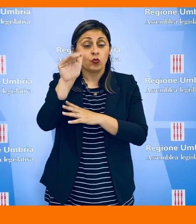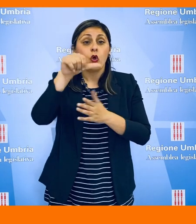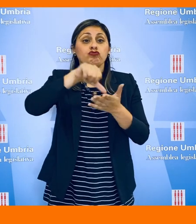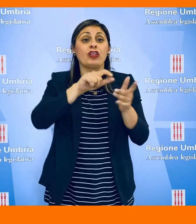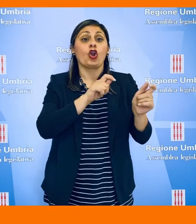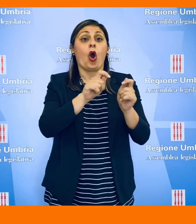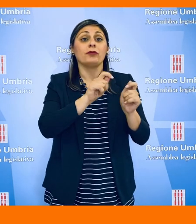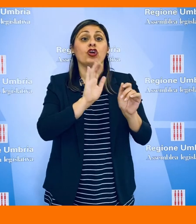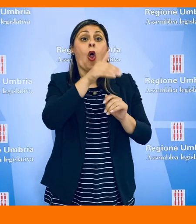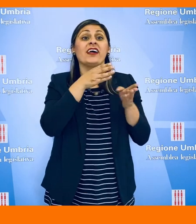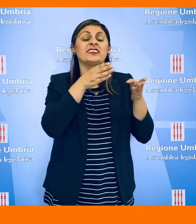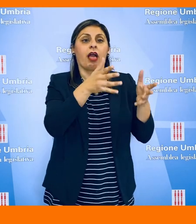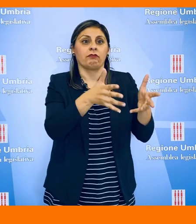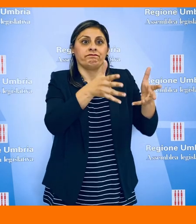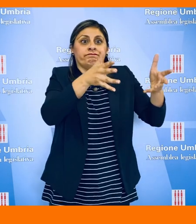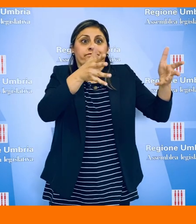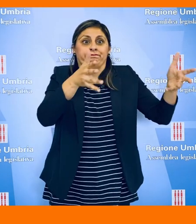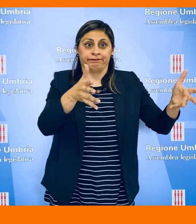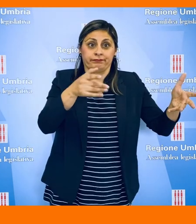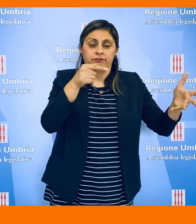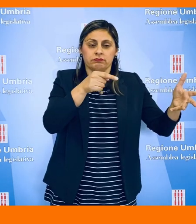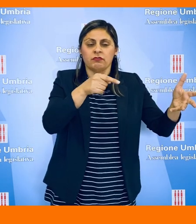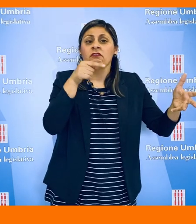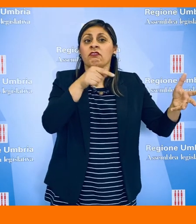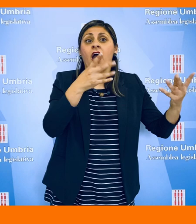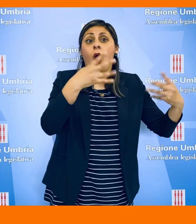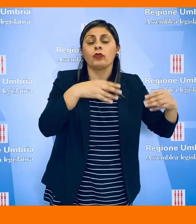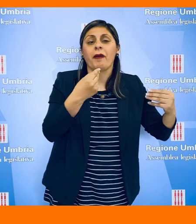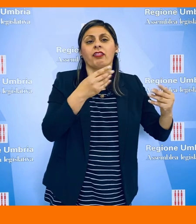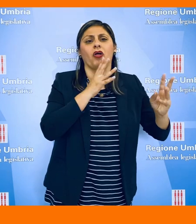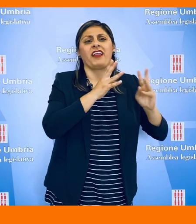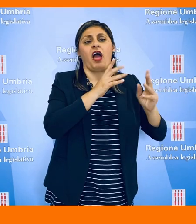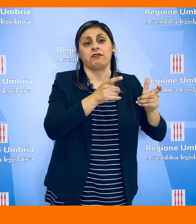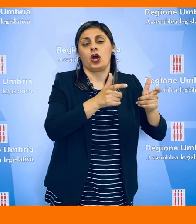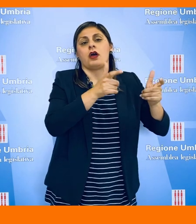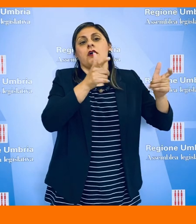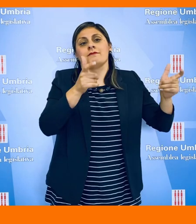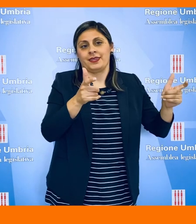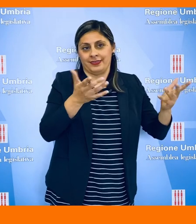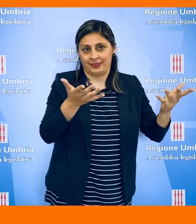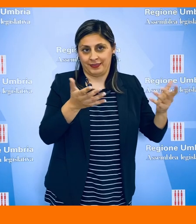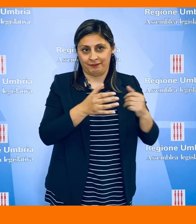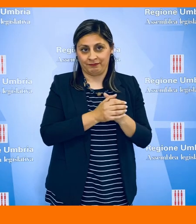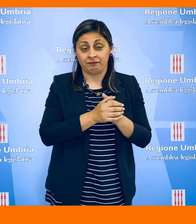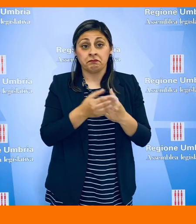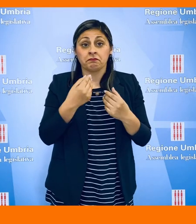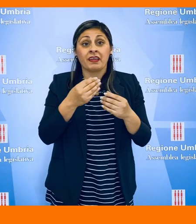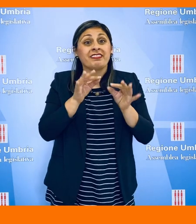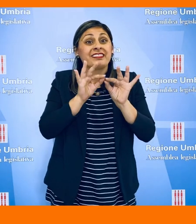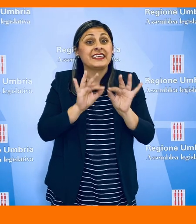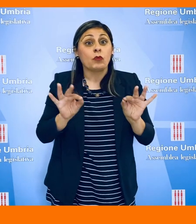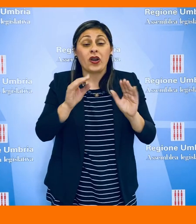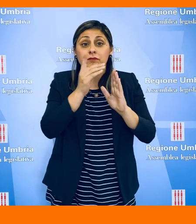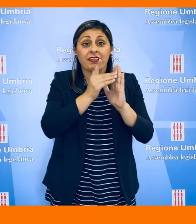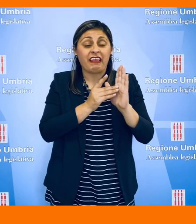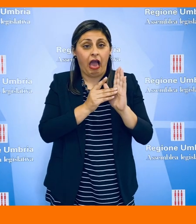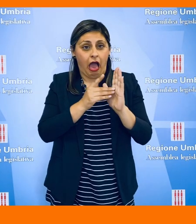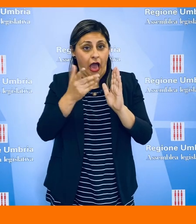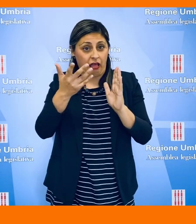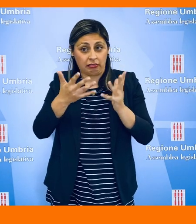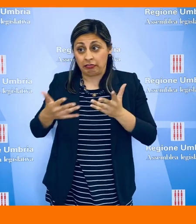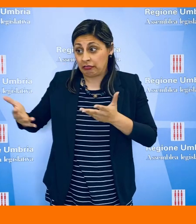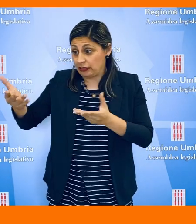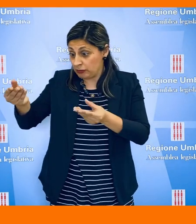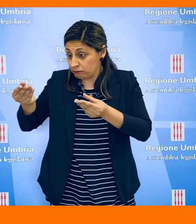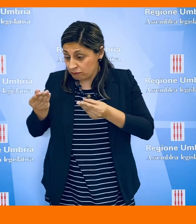anche in vista dell'ampliamento del centro commerciale di Collestrada, che comporterà un ulteriore aumento del traffico. Appena